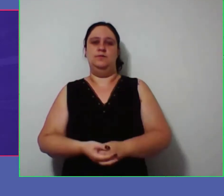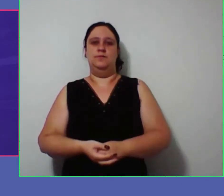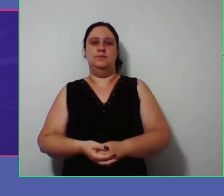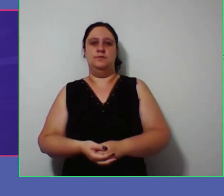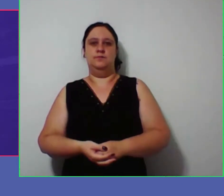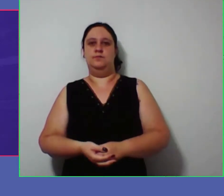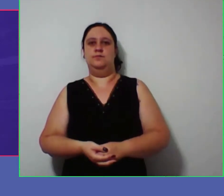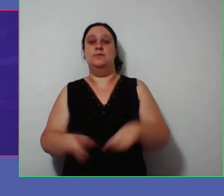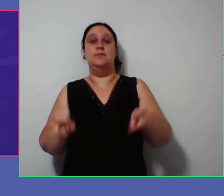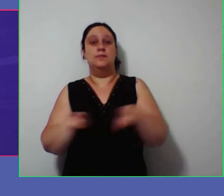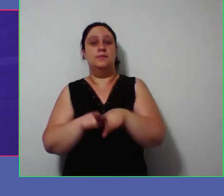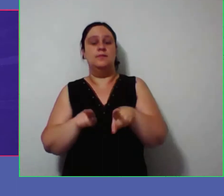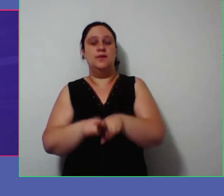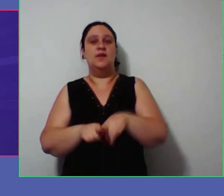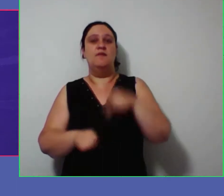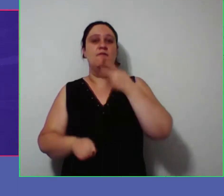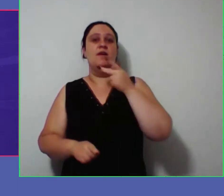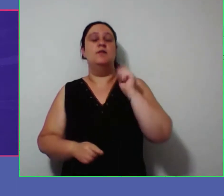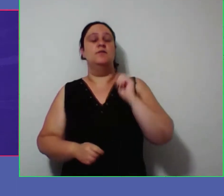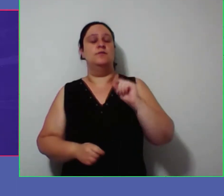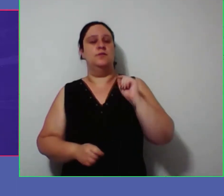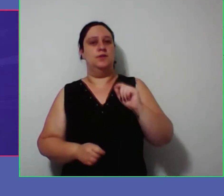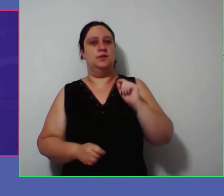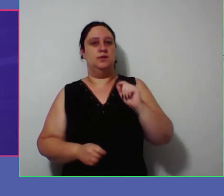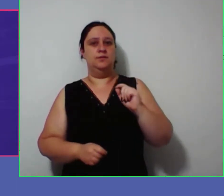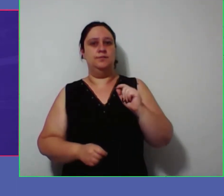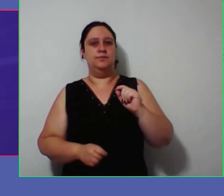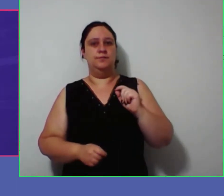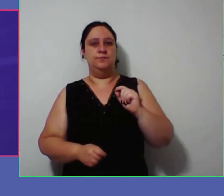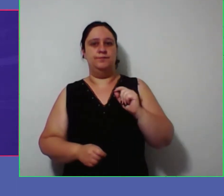eu te digo, que tu és Pedro,